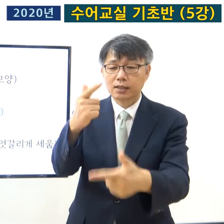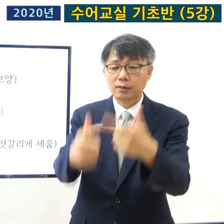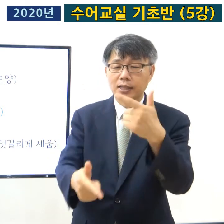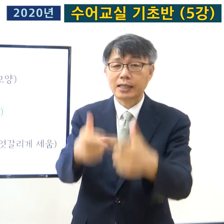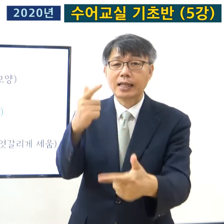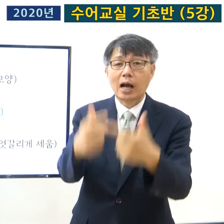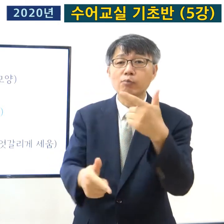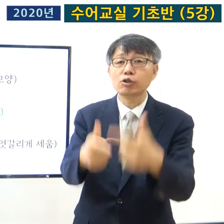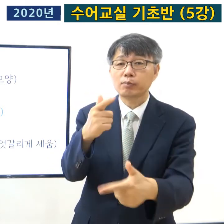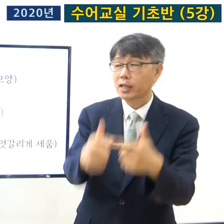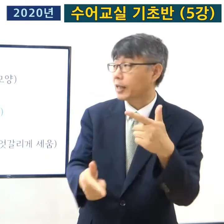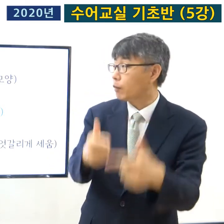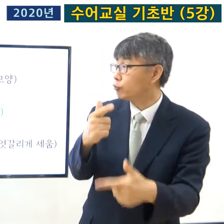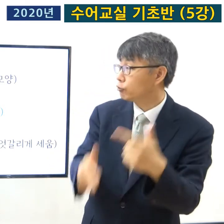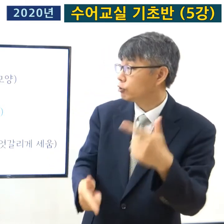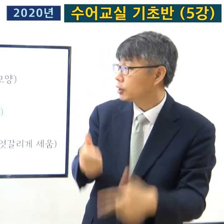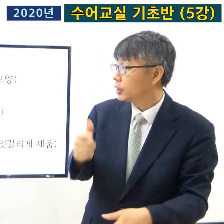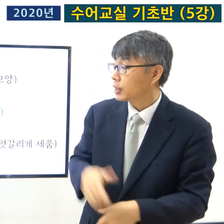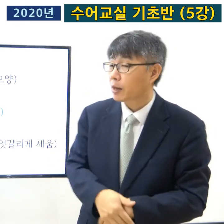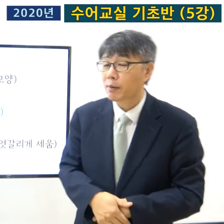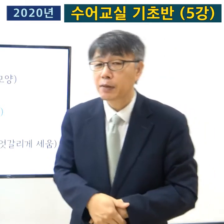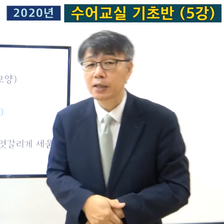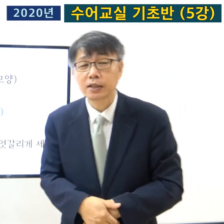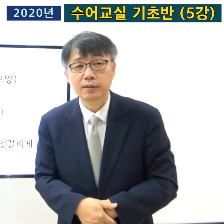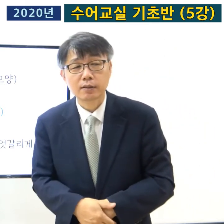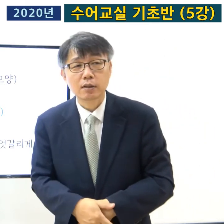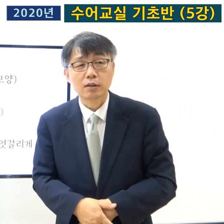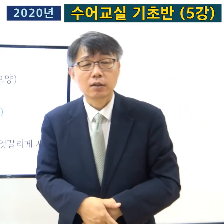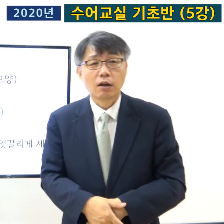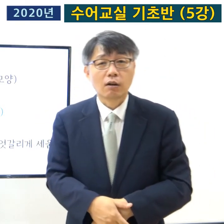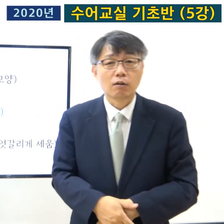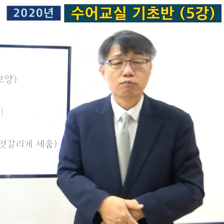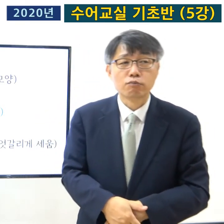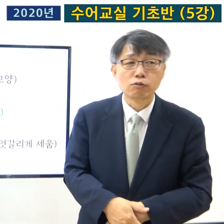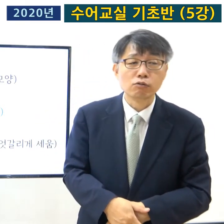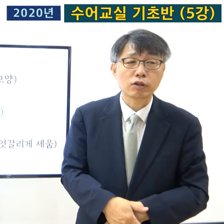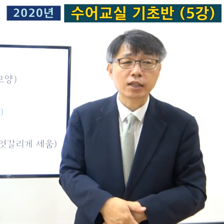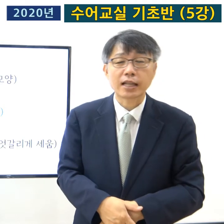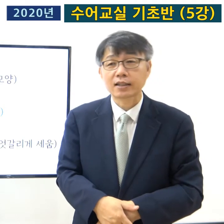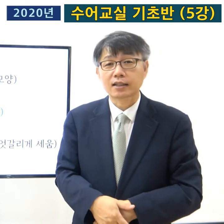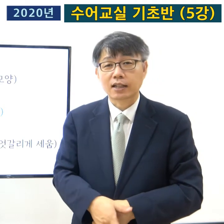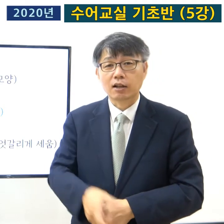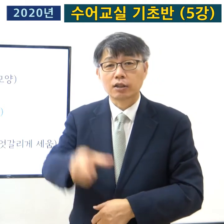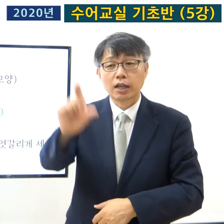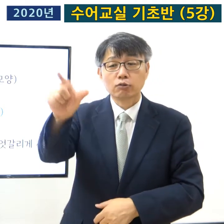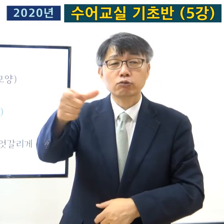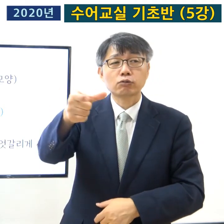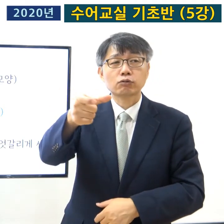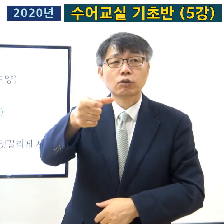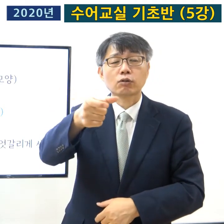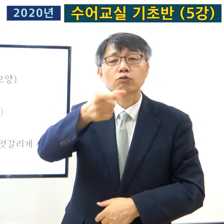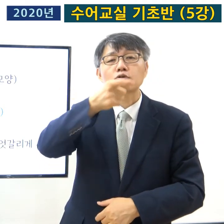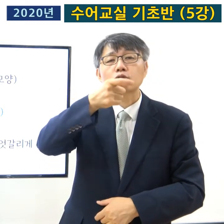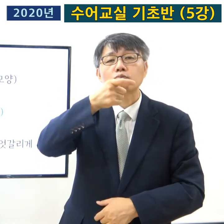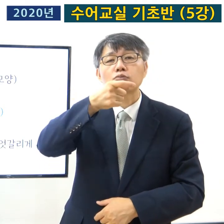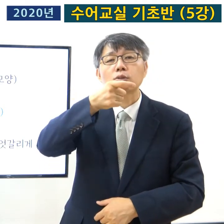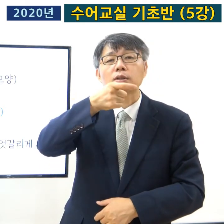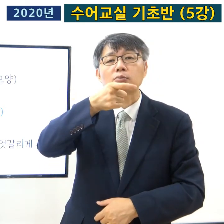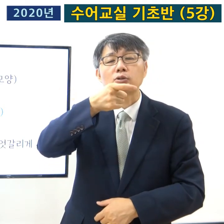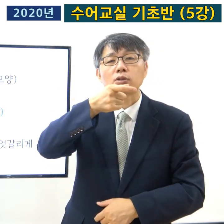치면 이게 나무입니다. 나무. 그 다음에 비는 물이 내리는 거잖아요. 이게 수어로 물입니다. 물.